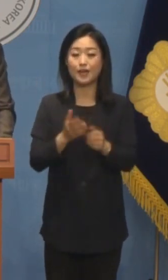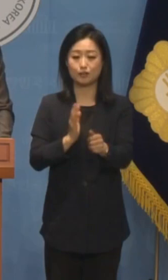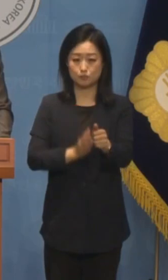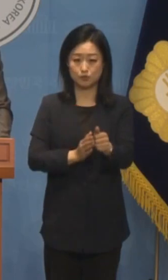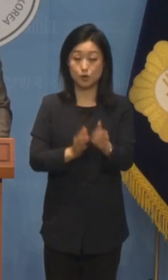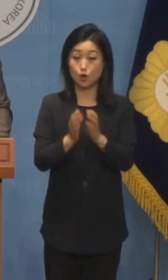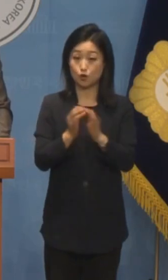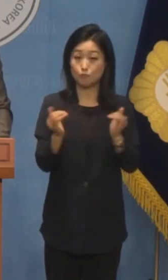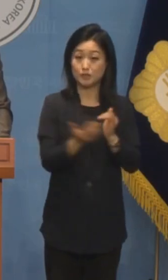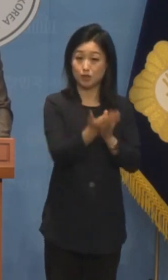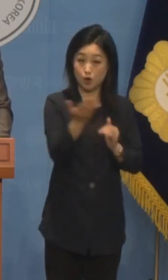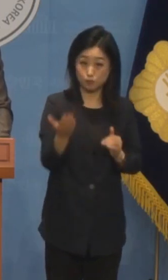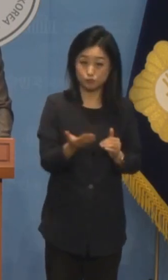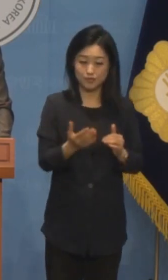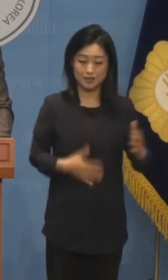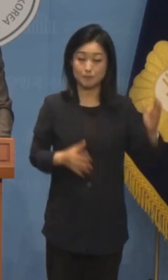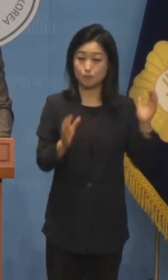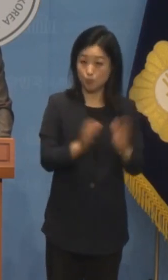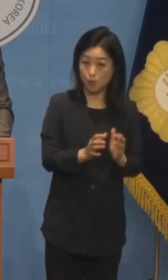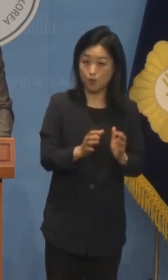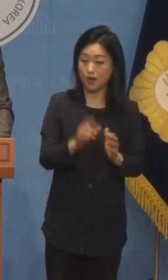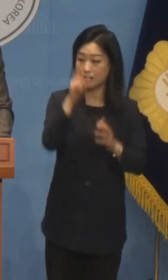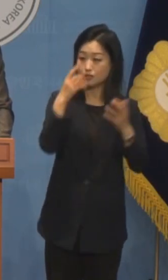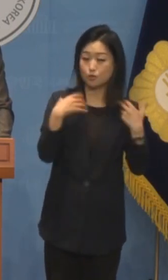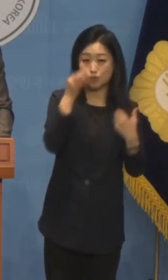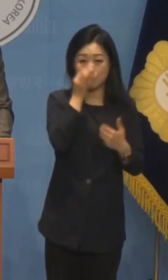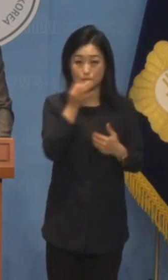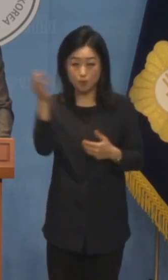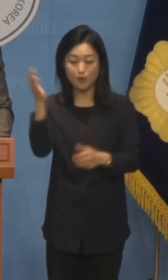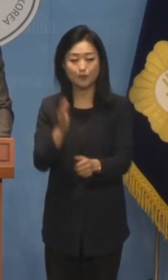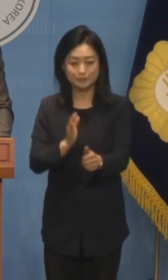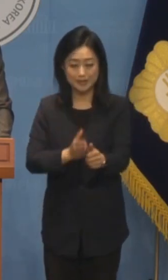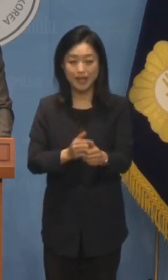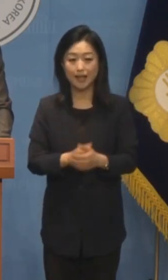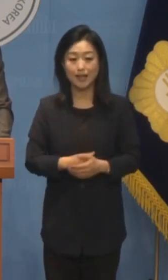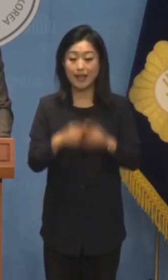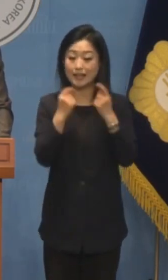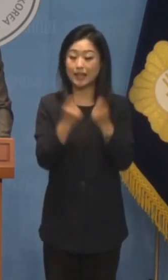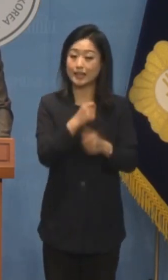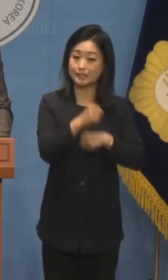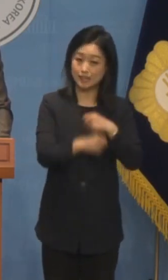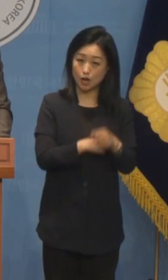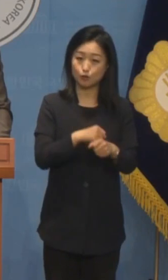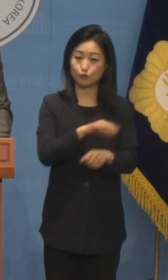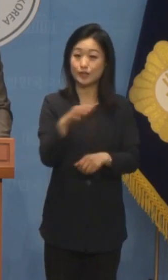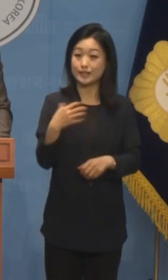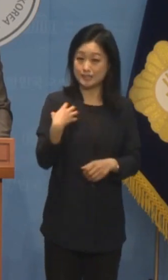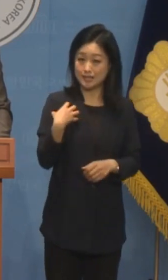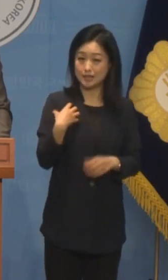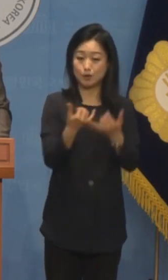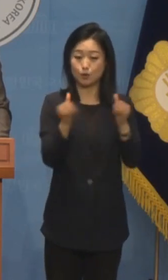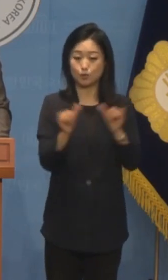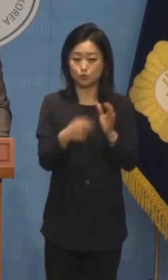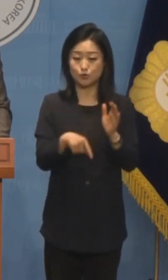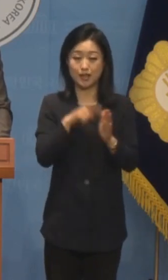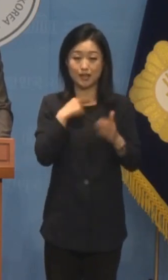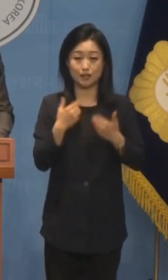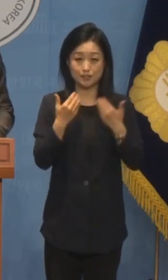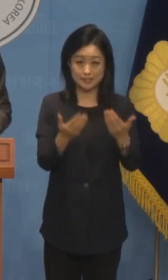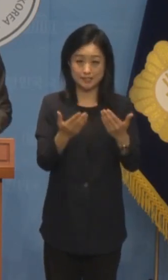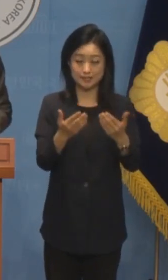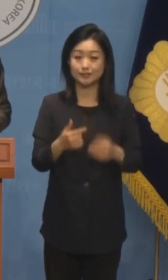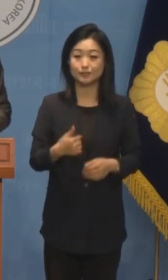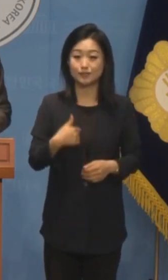정부와 국회에 국민 여러분 다 같이 보여줍시다. 개인의 자유와 책임 그리고 공동체를 위한 헌신